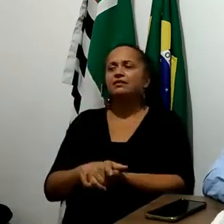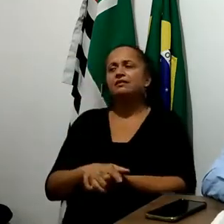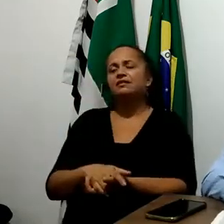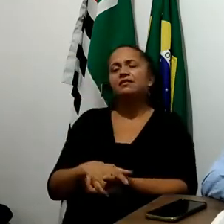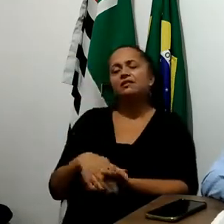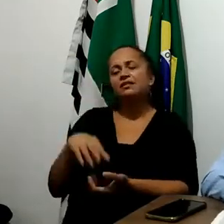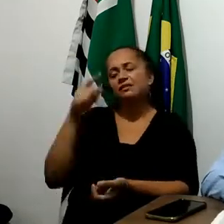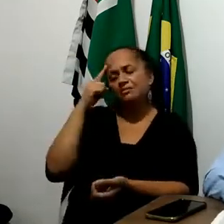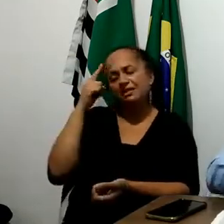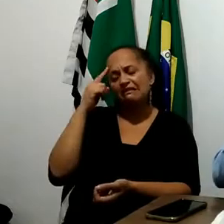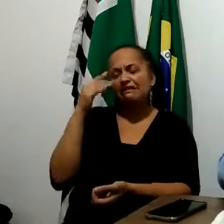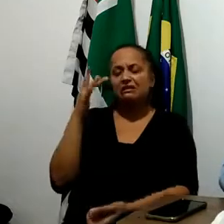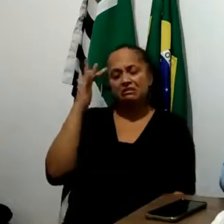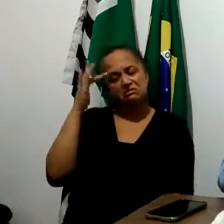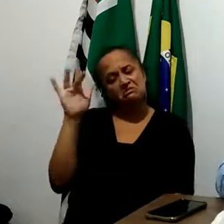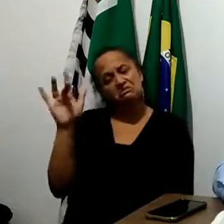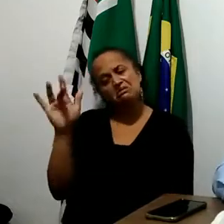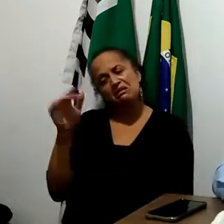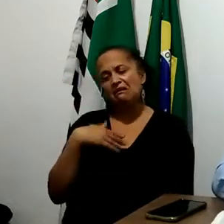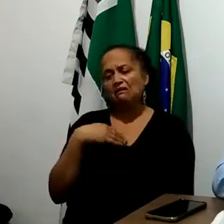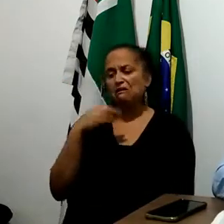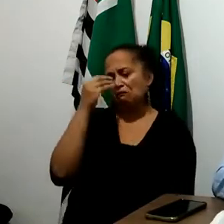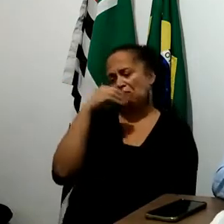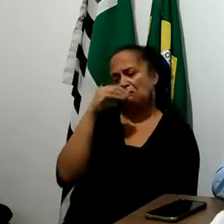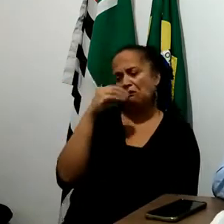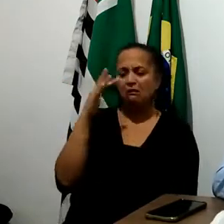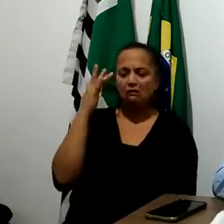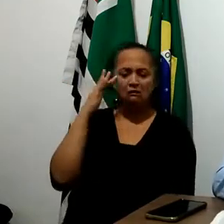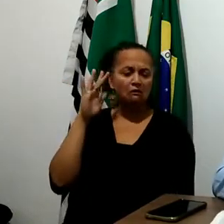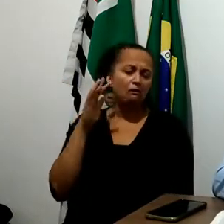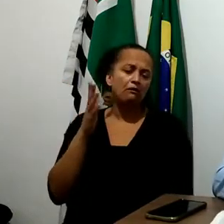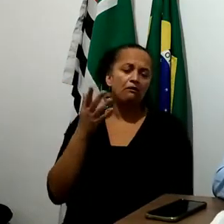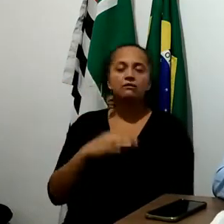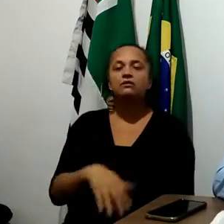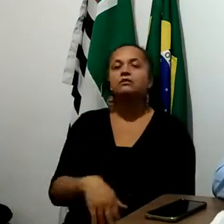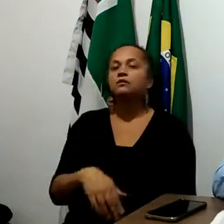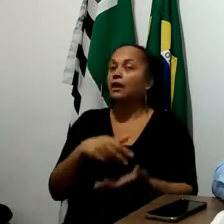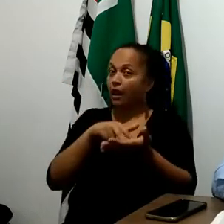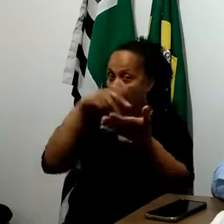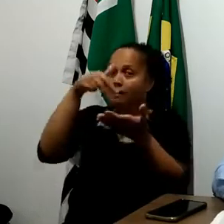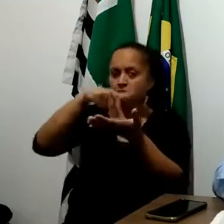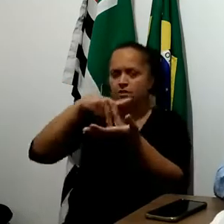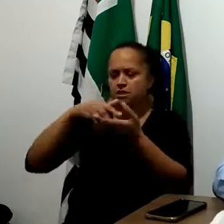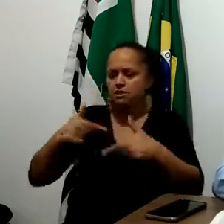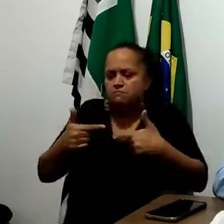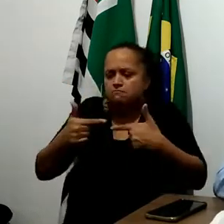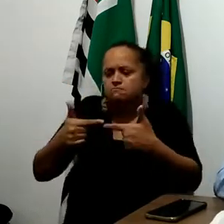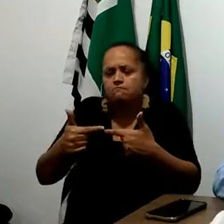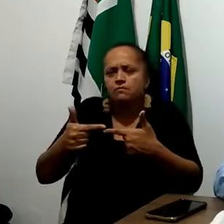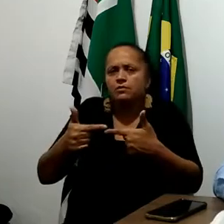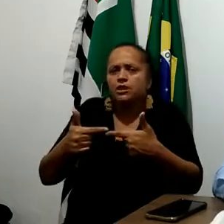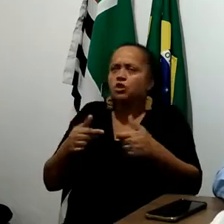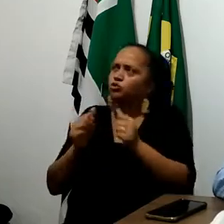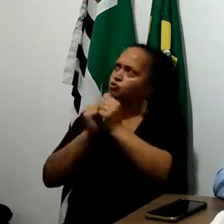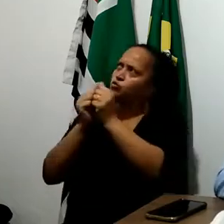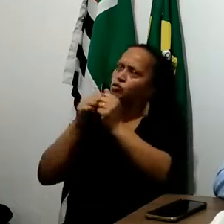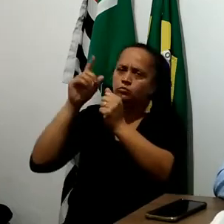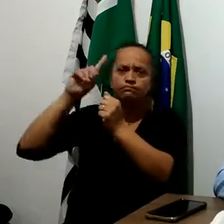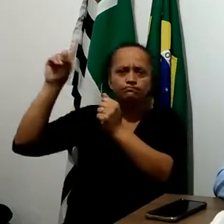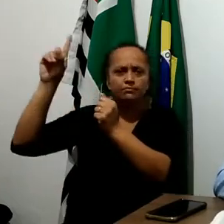não vou, não dá, começa a se levantar todos os dias. Faz um propósito com Deus de meditar